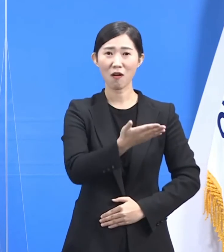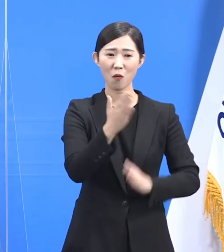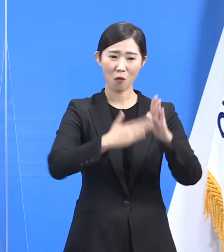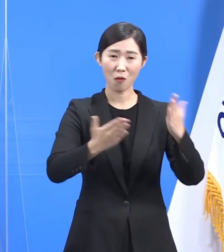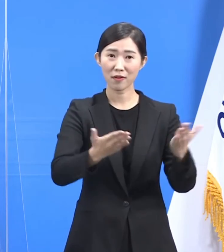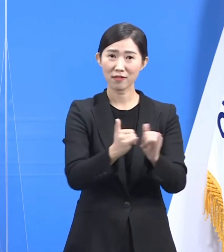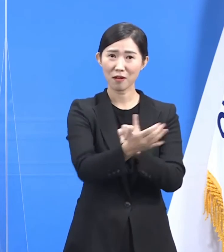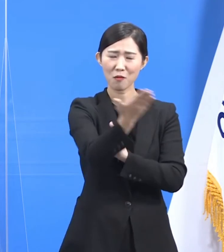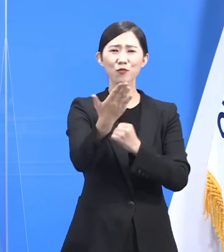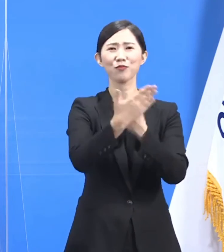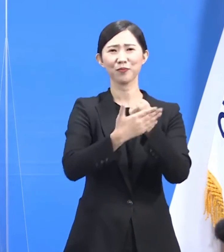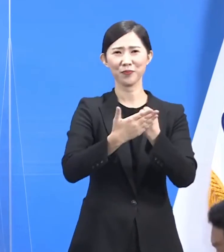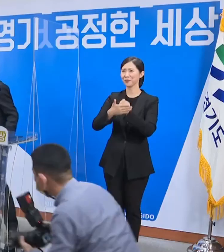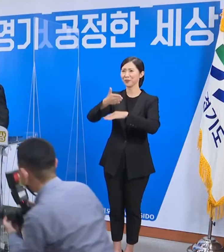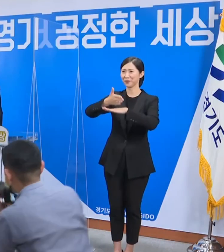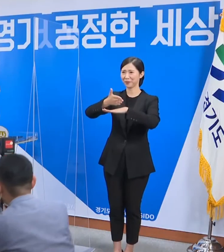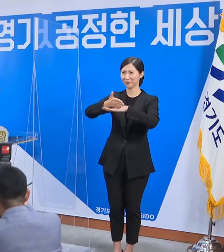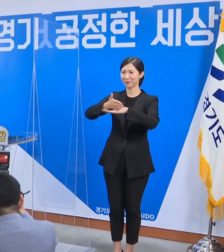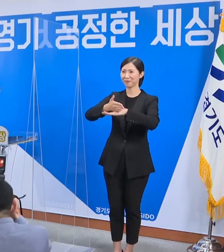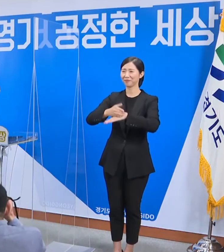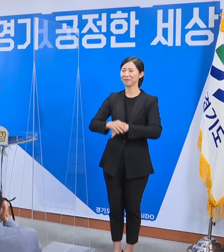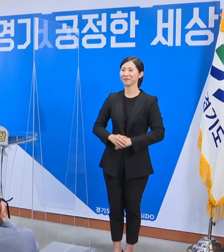여기까지 왔습니다. 고맙습니다.